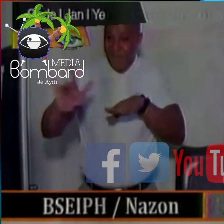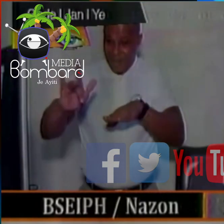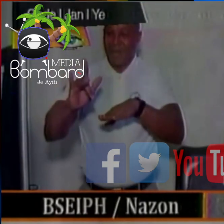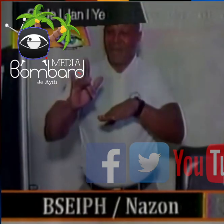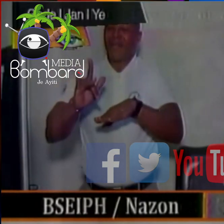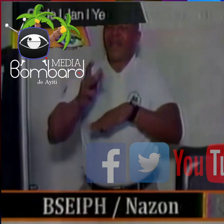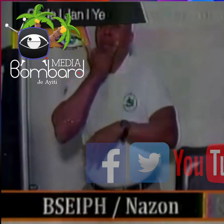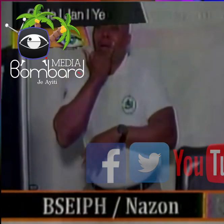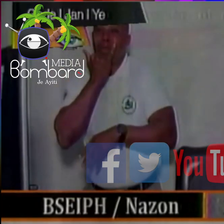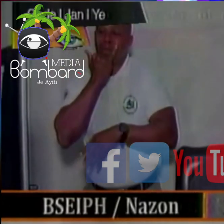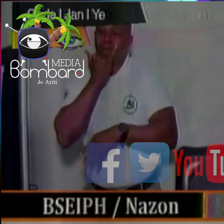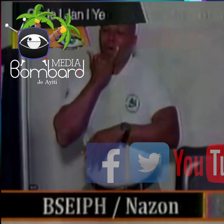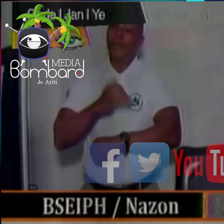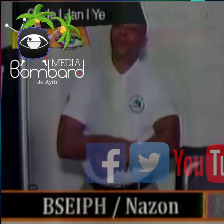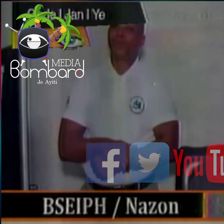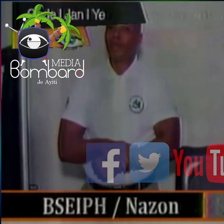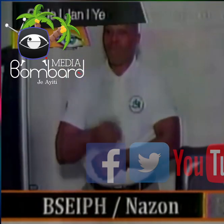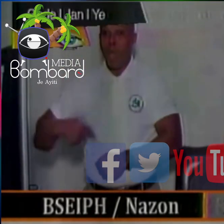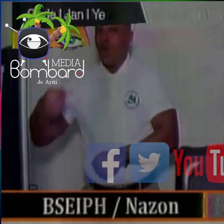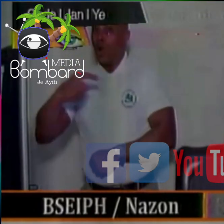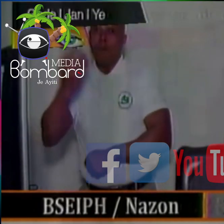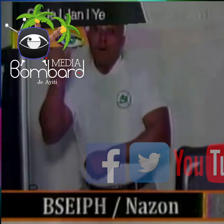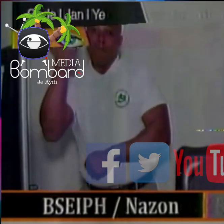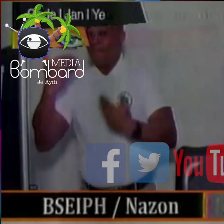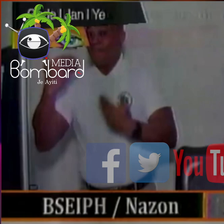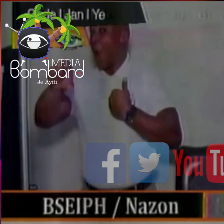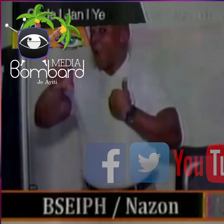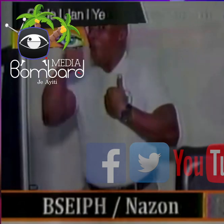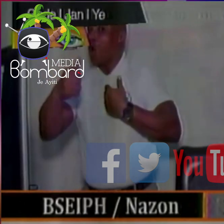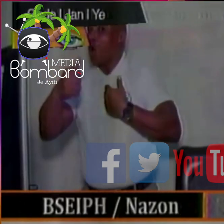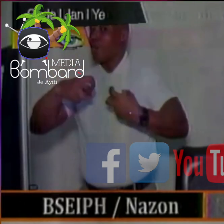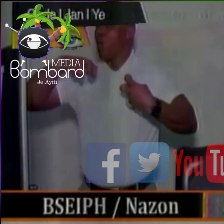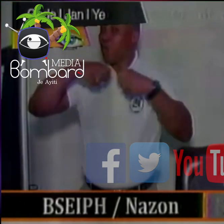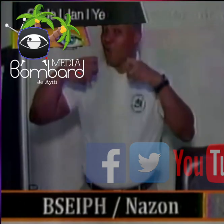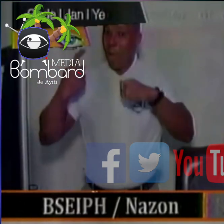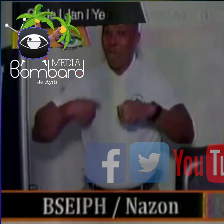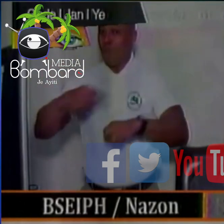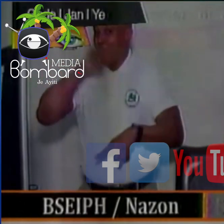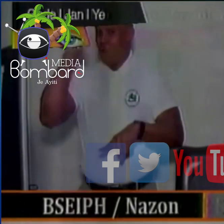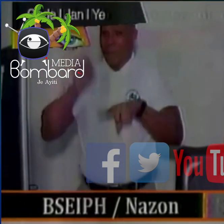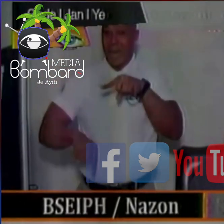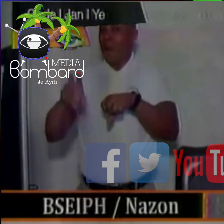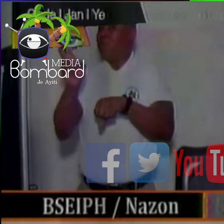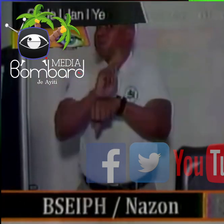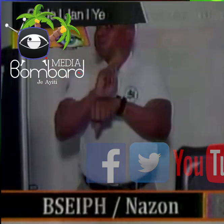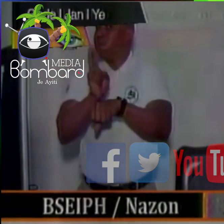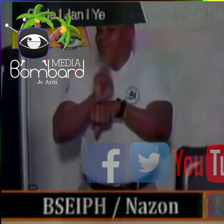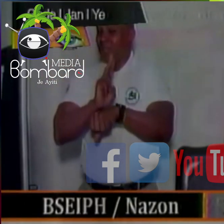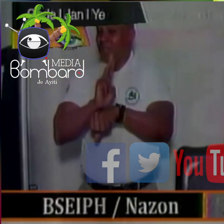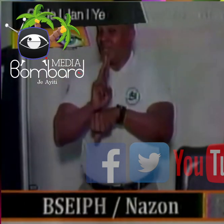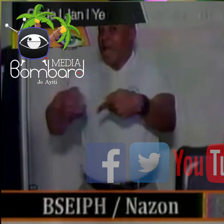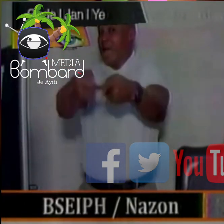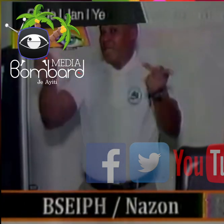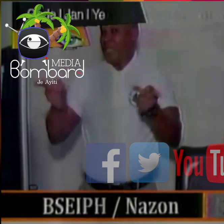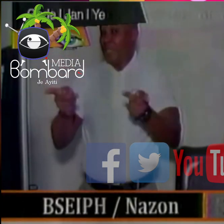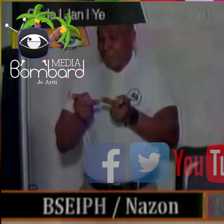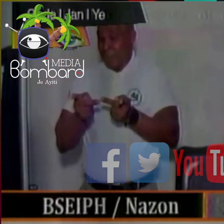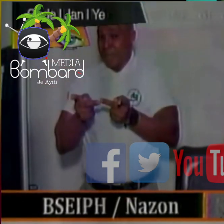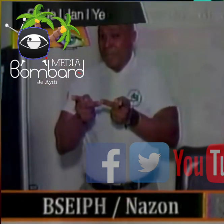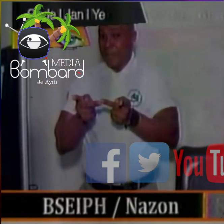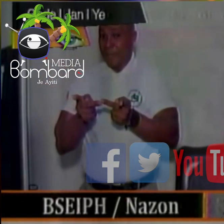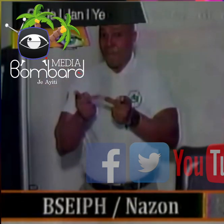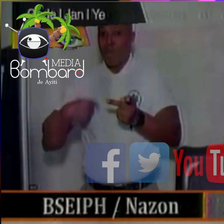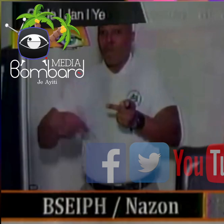que nous avons gagné la difficulté qui fait que nous n'avons pas qu'à utiliser l'espace là en bas, nous